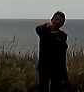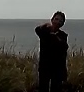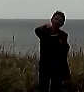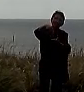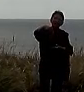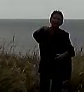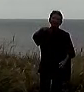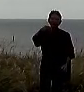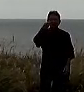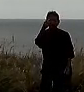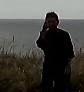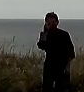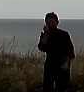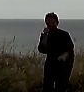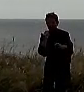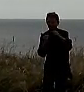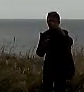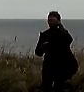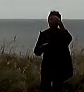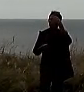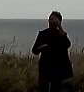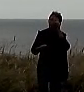悲しみだけが